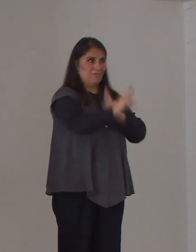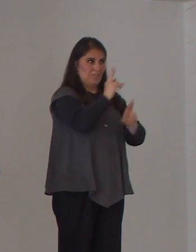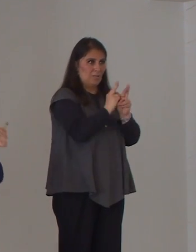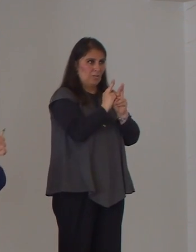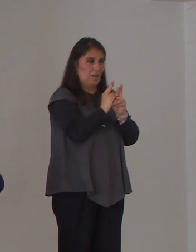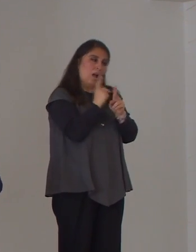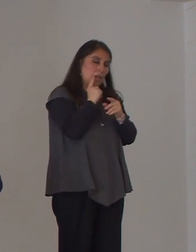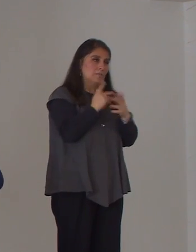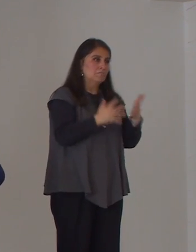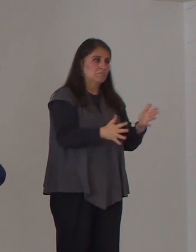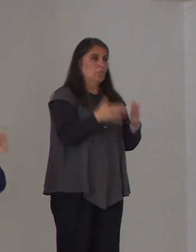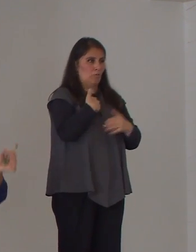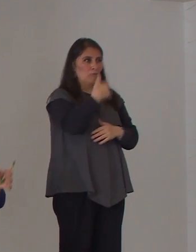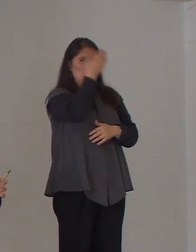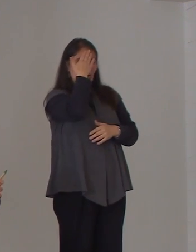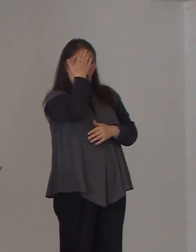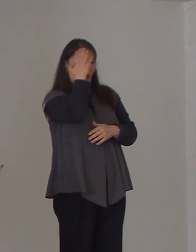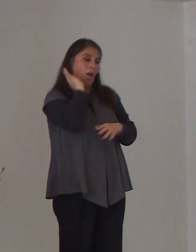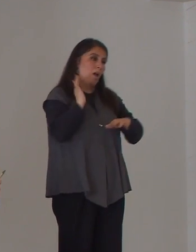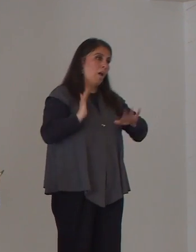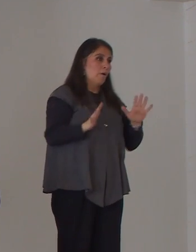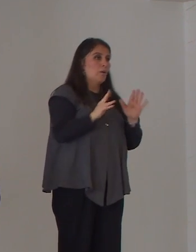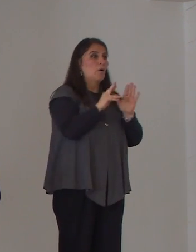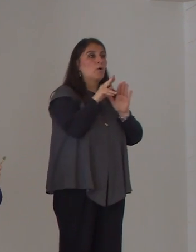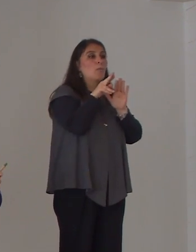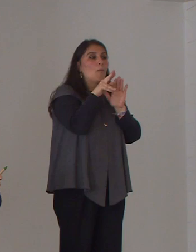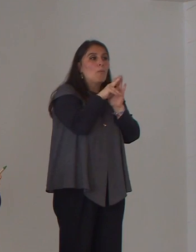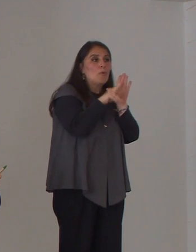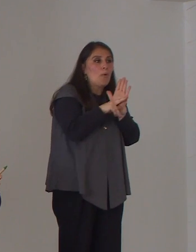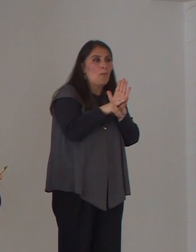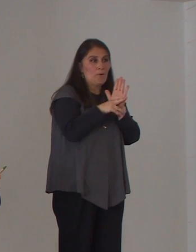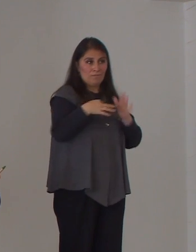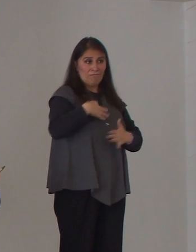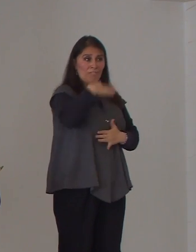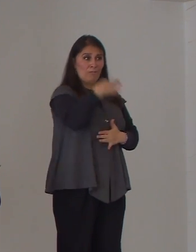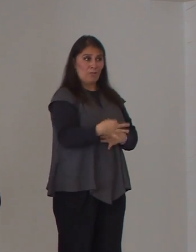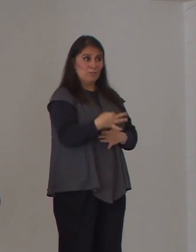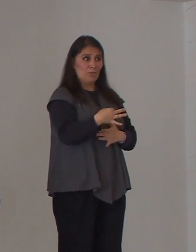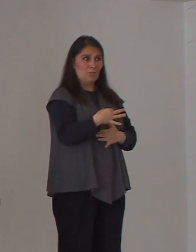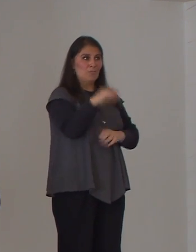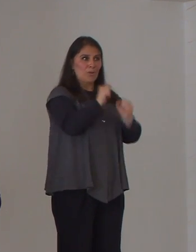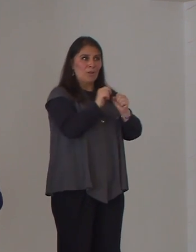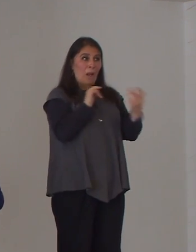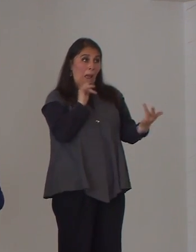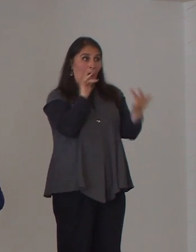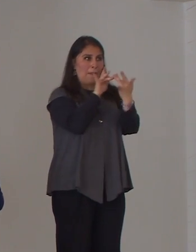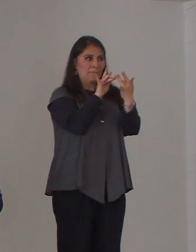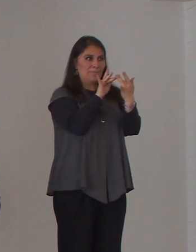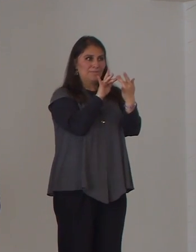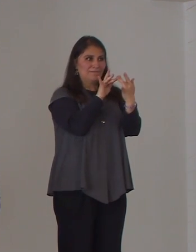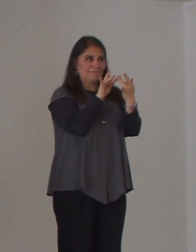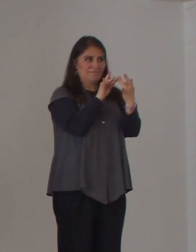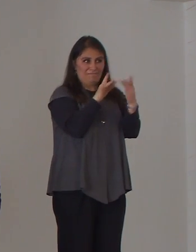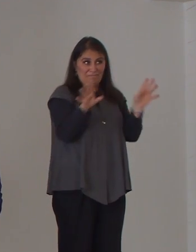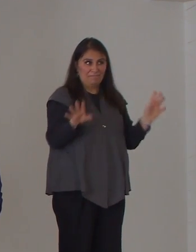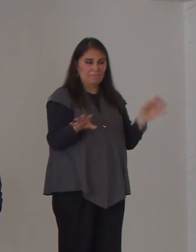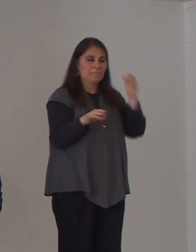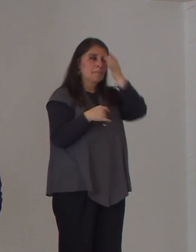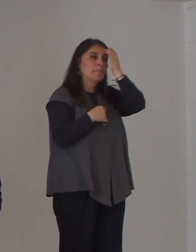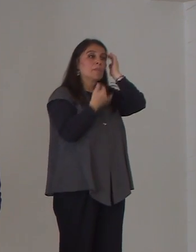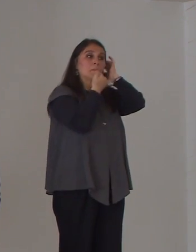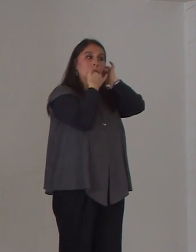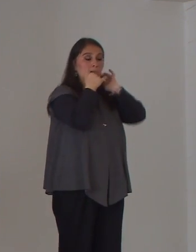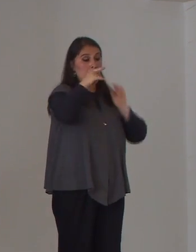grieta, aunque sea por la excusa de la norma de cortesía, se encontraron. La escuela en este